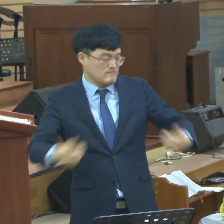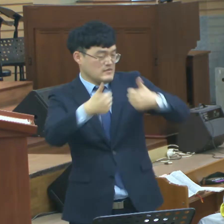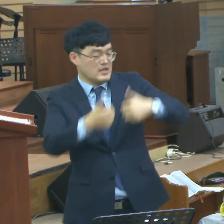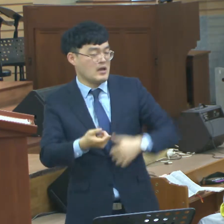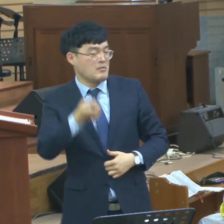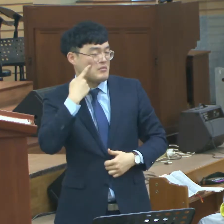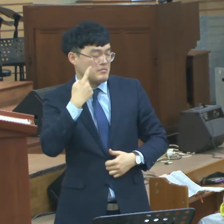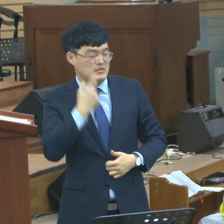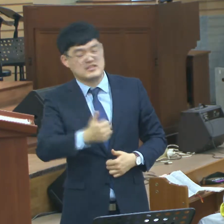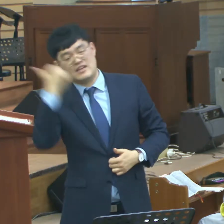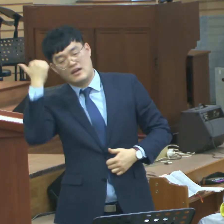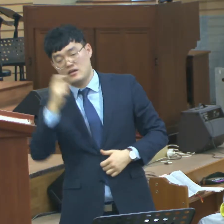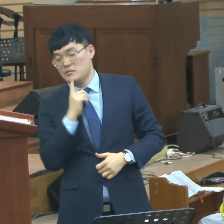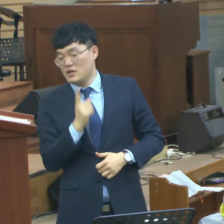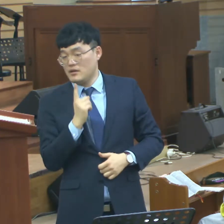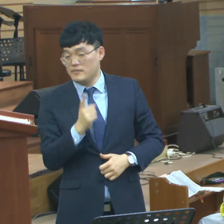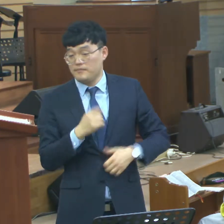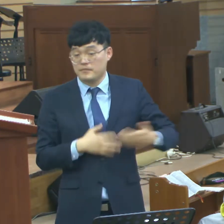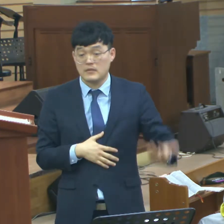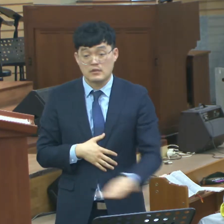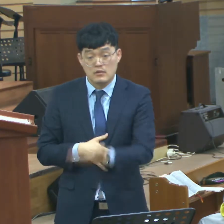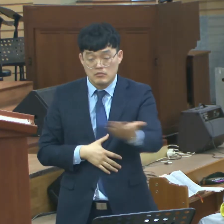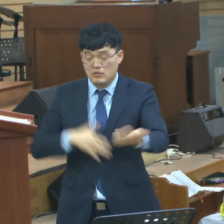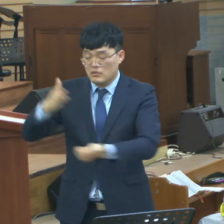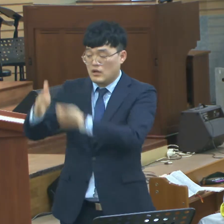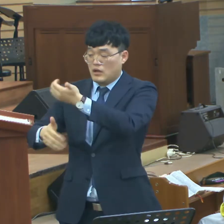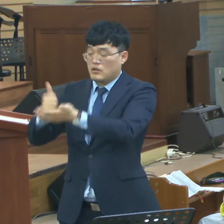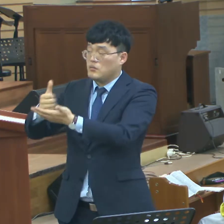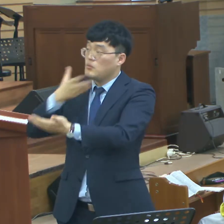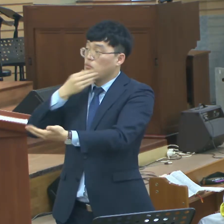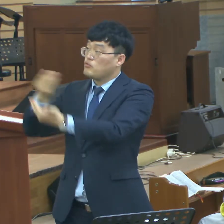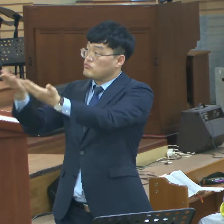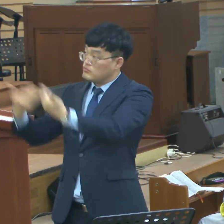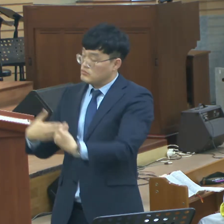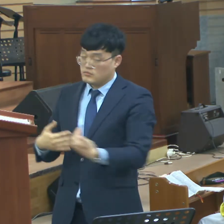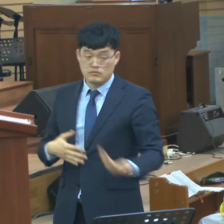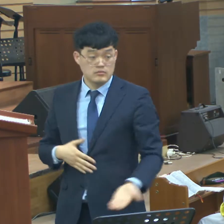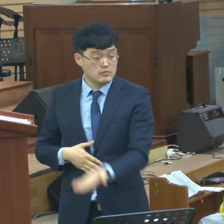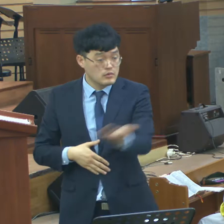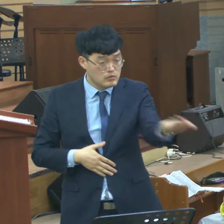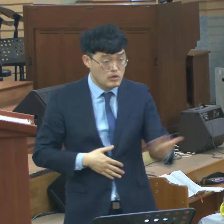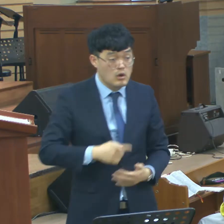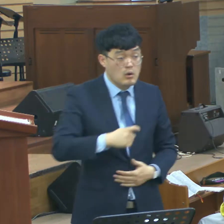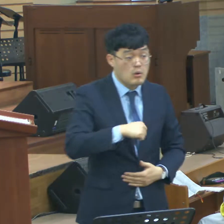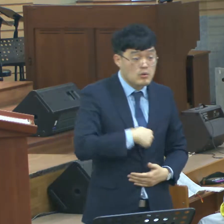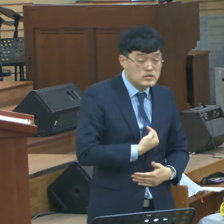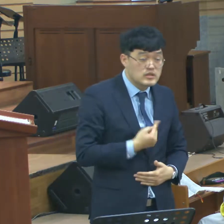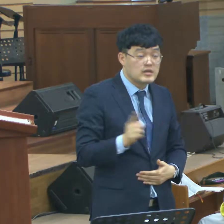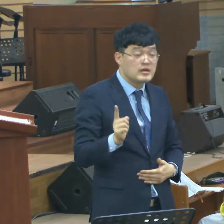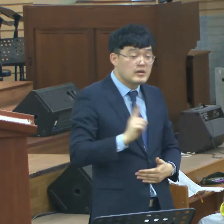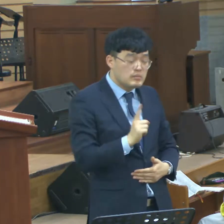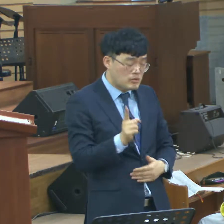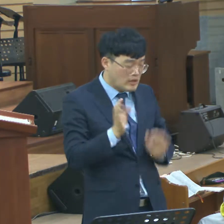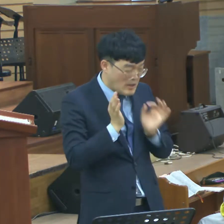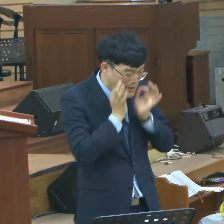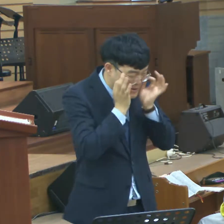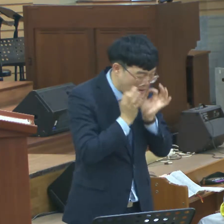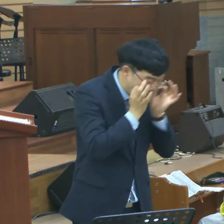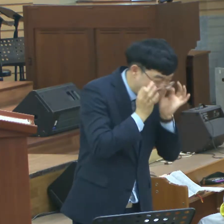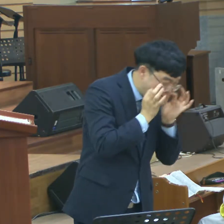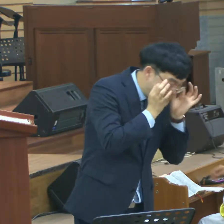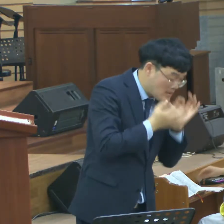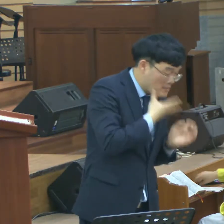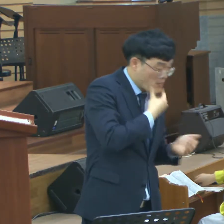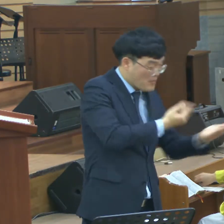여러분, 하나님도 복을 주시지만 여러분 나름대로 뭔가 해야지 여러분에게 복이 온다고 생각하는 분들이 계십니까?